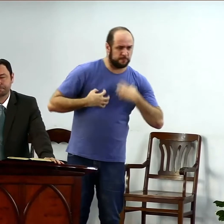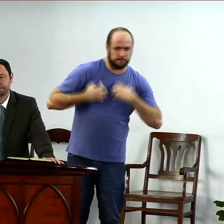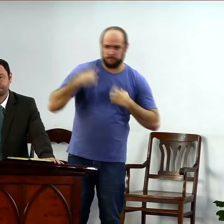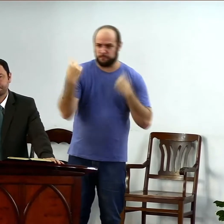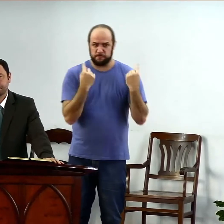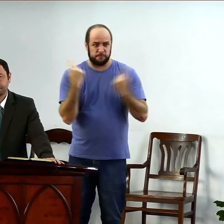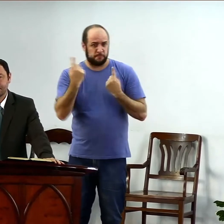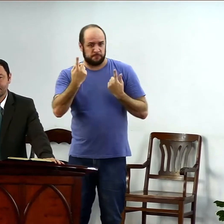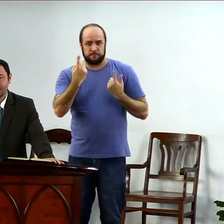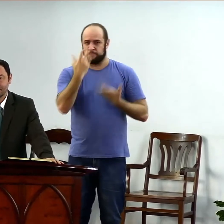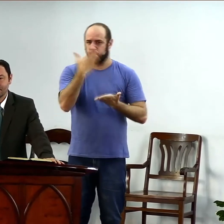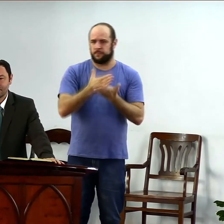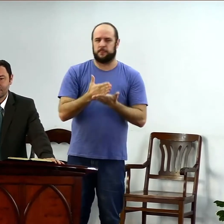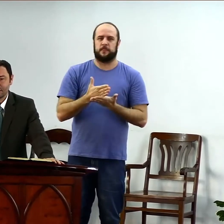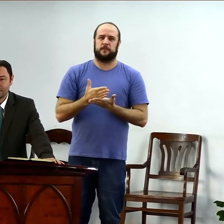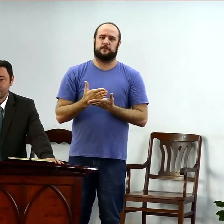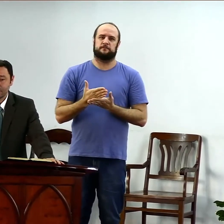surgir.